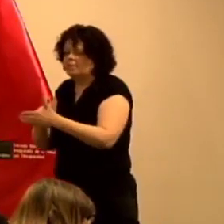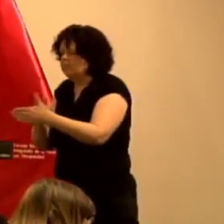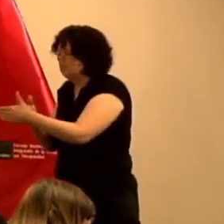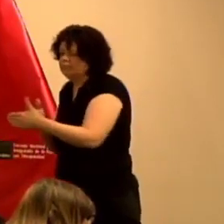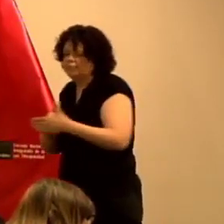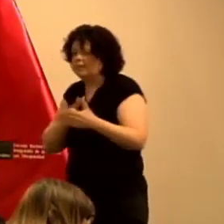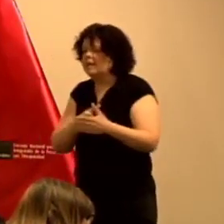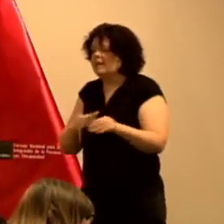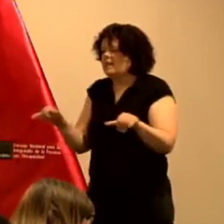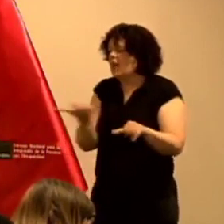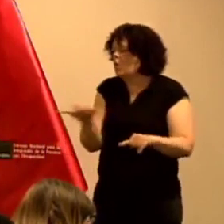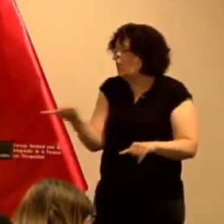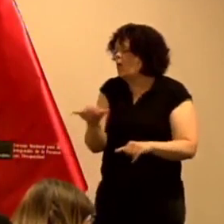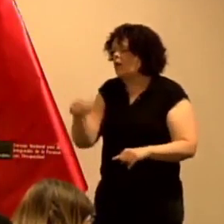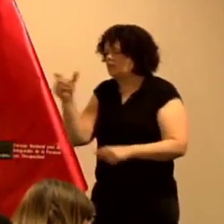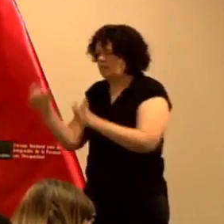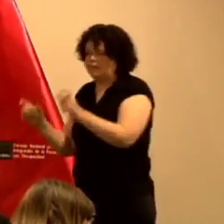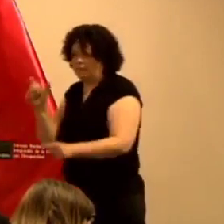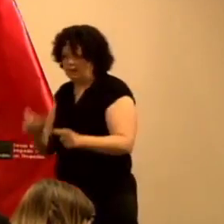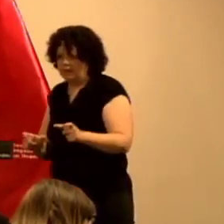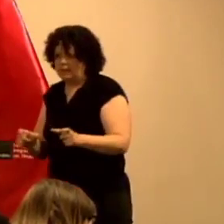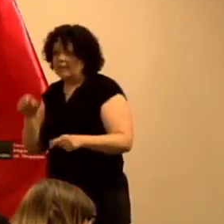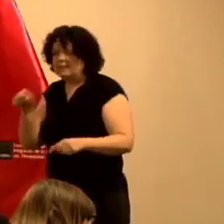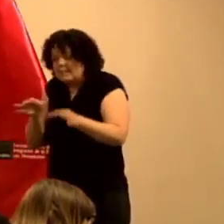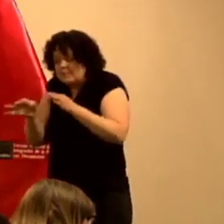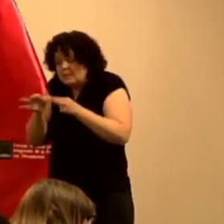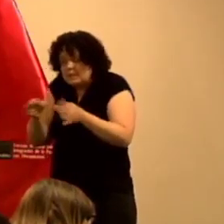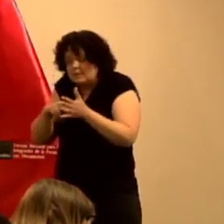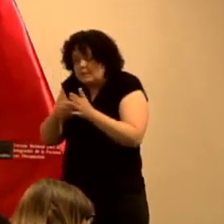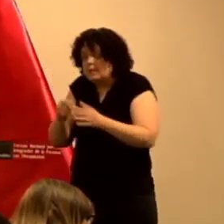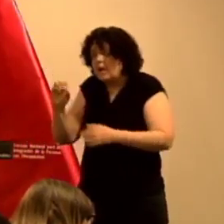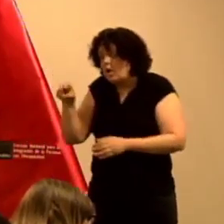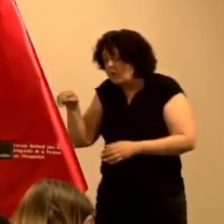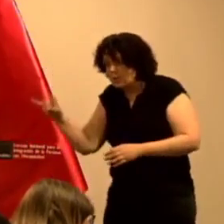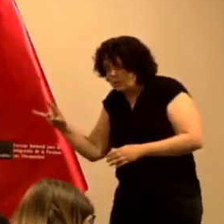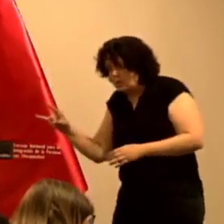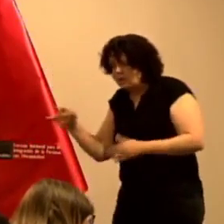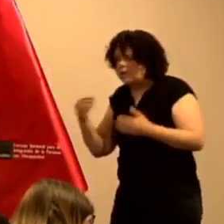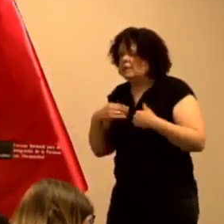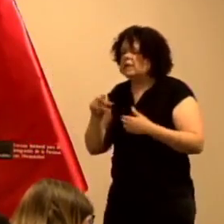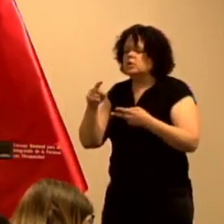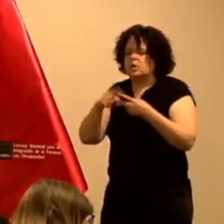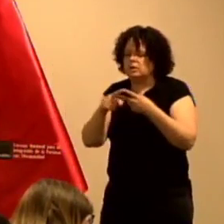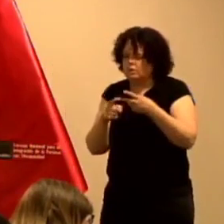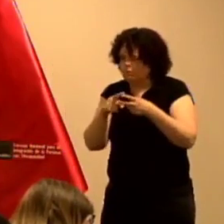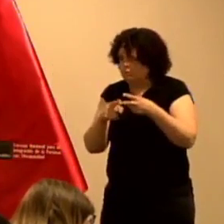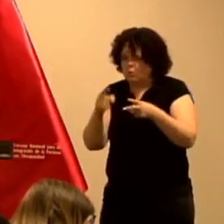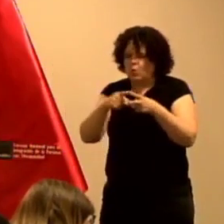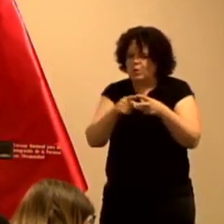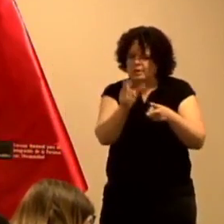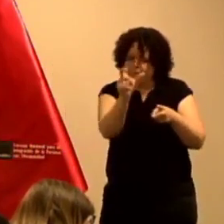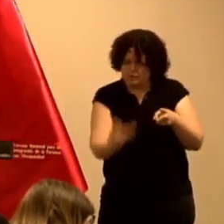de condiciones con los demás. Y de la definición misma de Naciones Unidas tiene dos dimensiones. La primera, que es